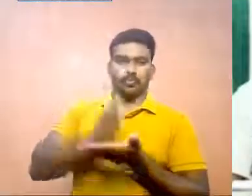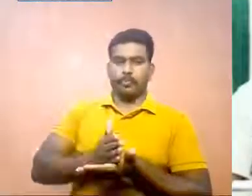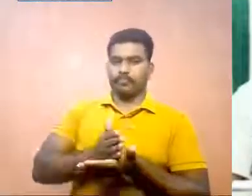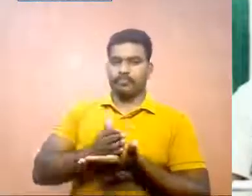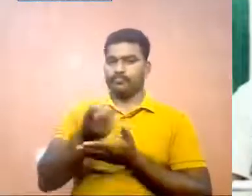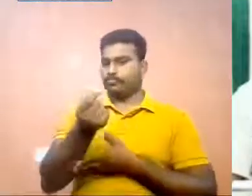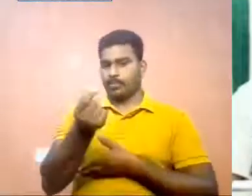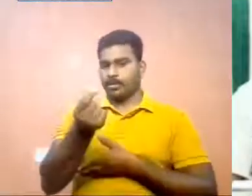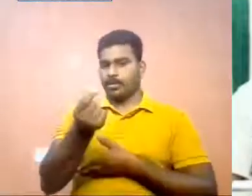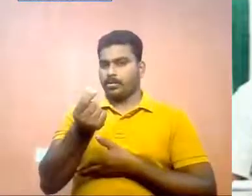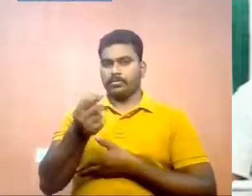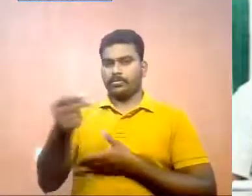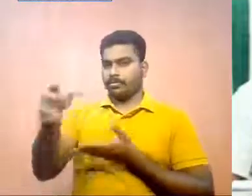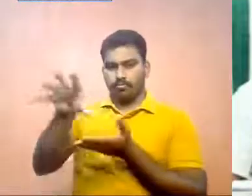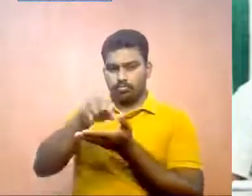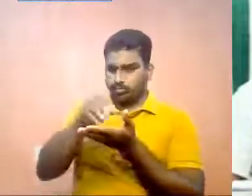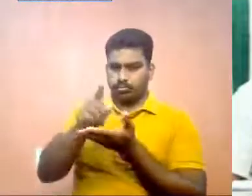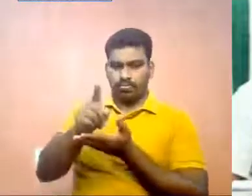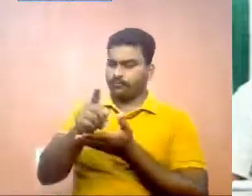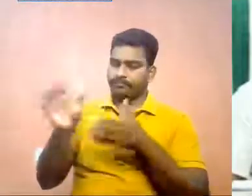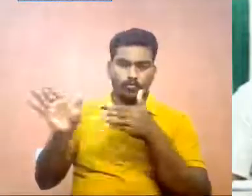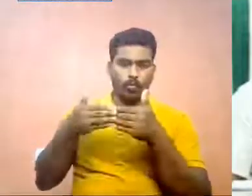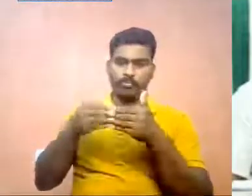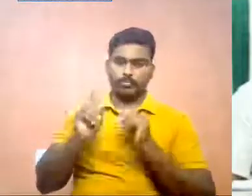സംസ്ഥാന സർക്കാർ നിർദ്ദേശം നൽകിയിട്ടുണ്ട്.